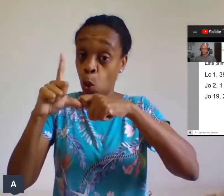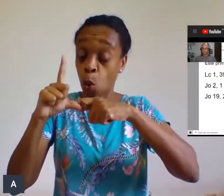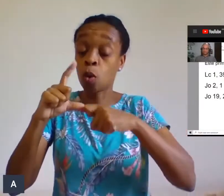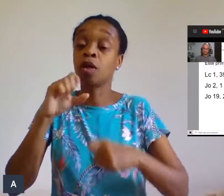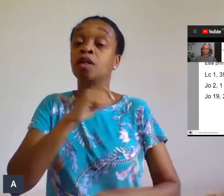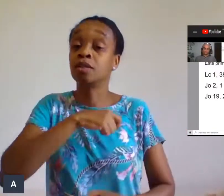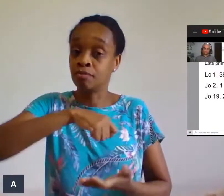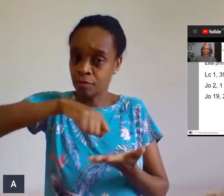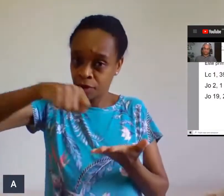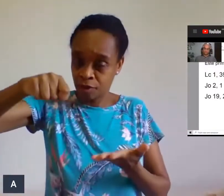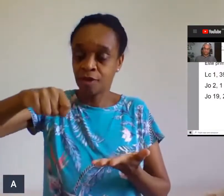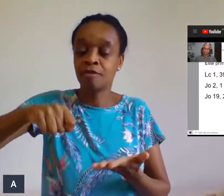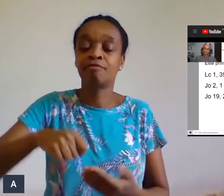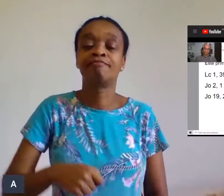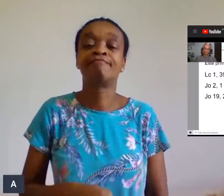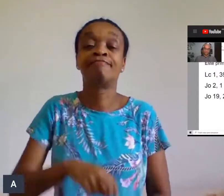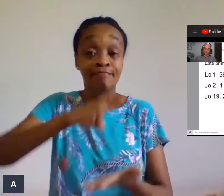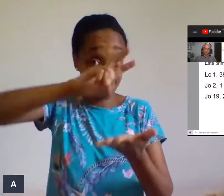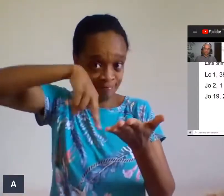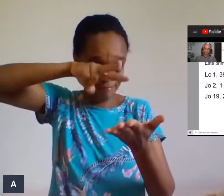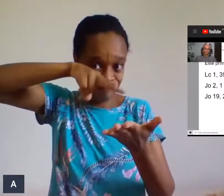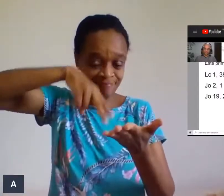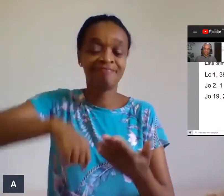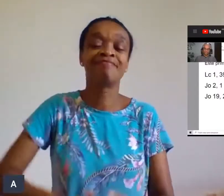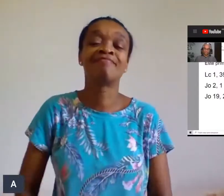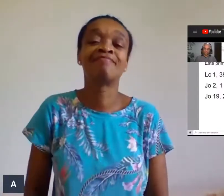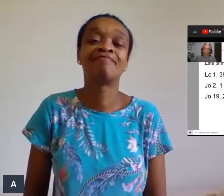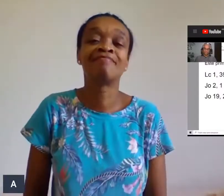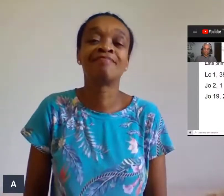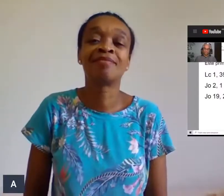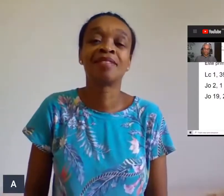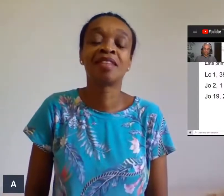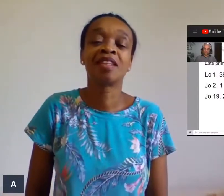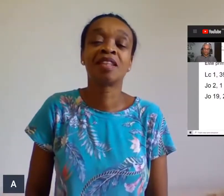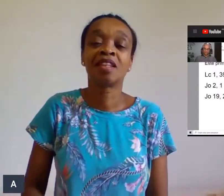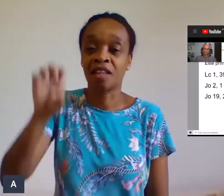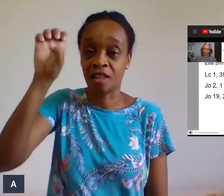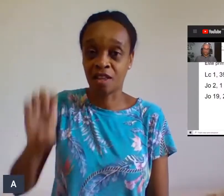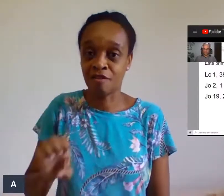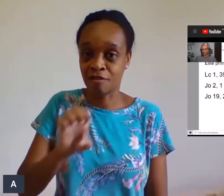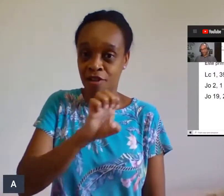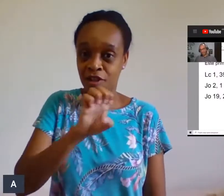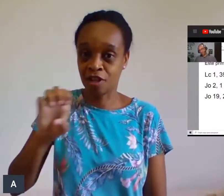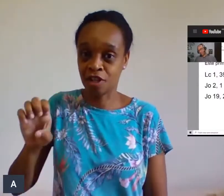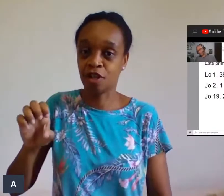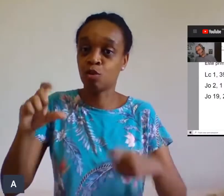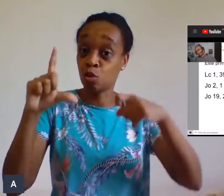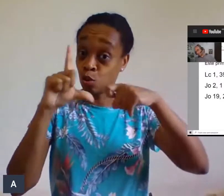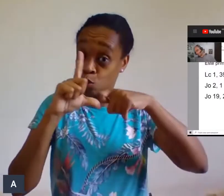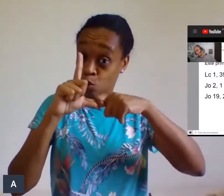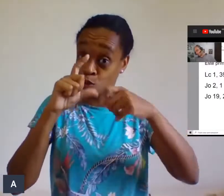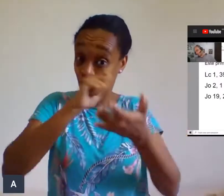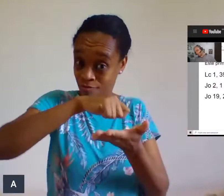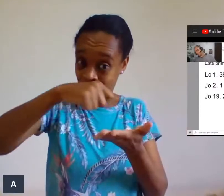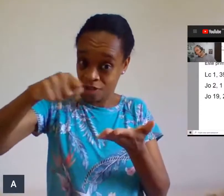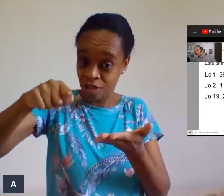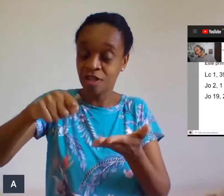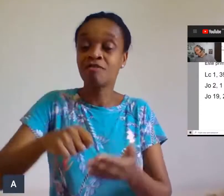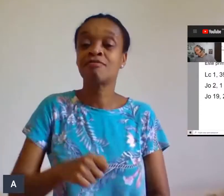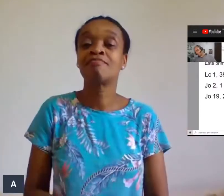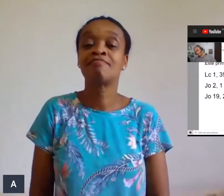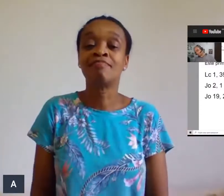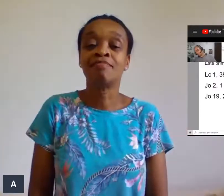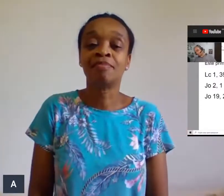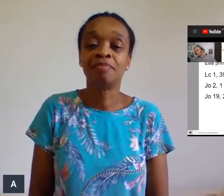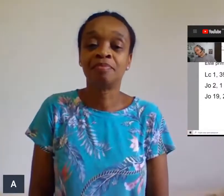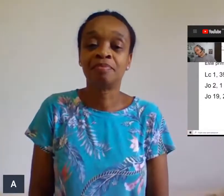abri-lo aqui. O Evangelho de São Lucas. Só um segundinho.